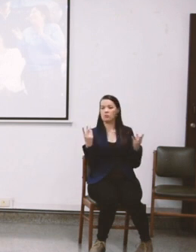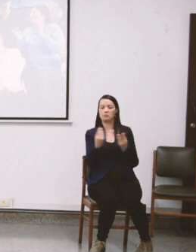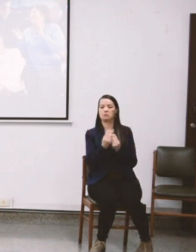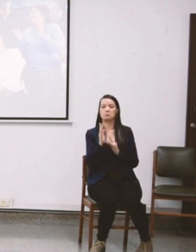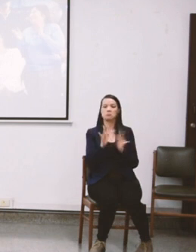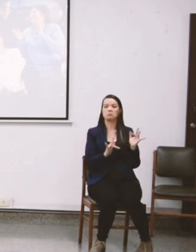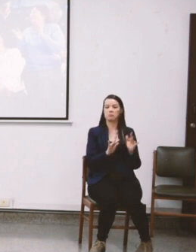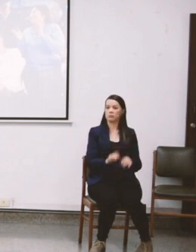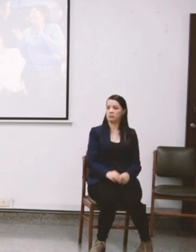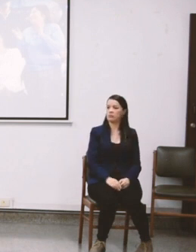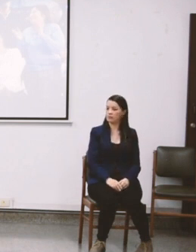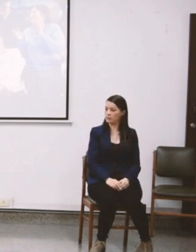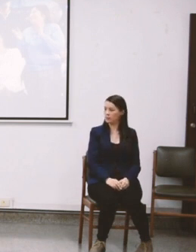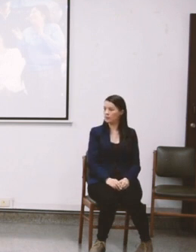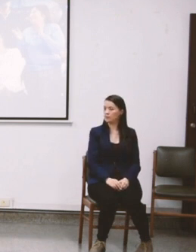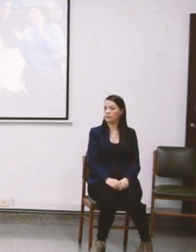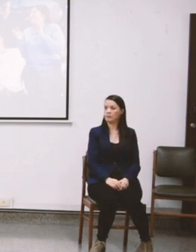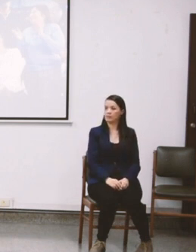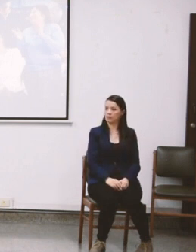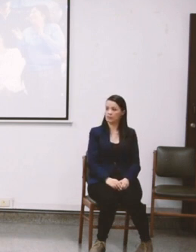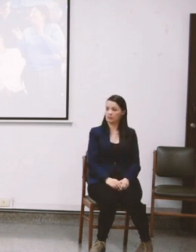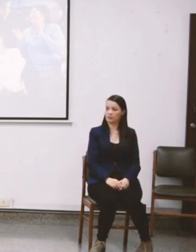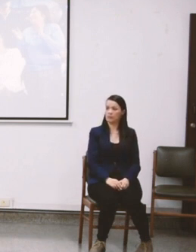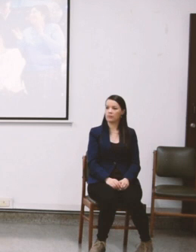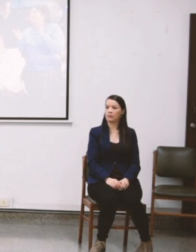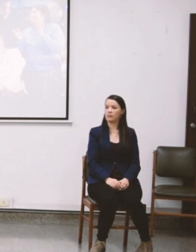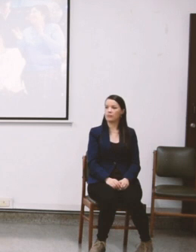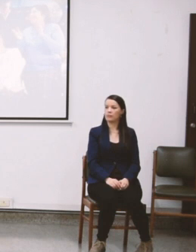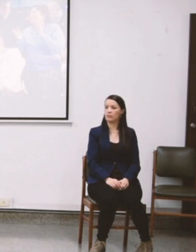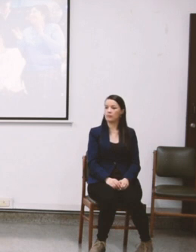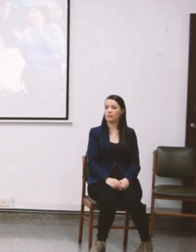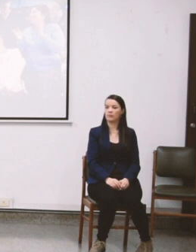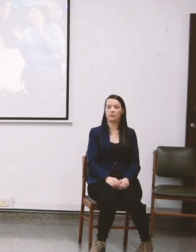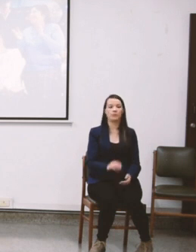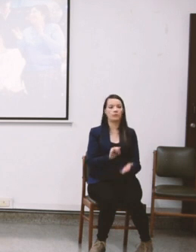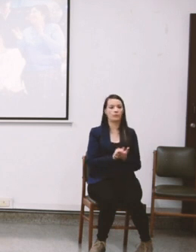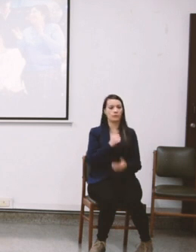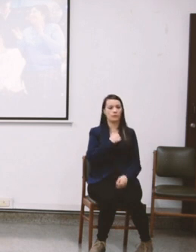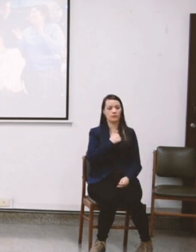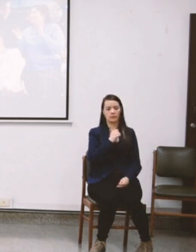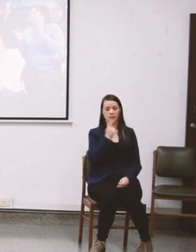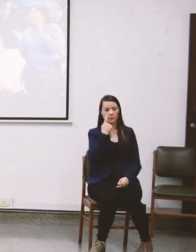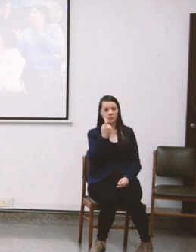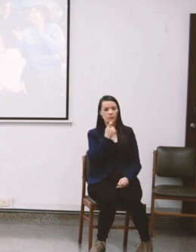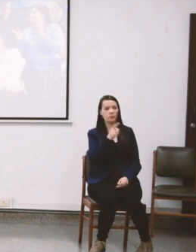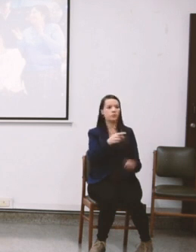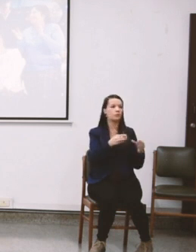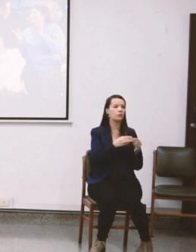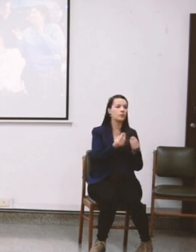el tema de discapacidad, por ejemplo, ¿no? O sea, que es precisamente preguntarnos desde dónde están, qué están haciendo, cómo